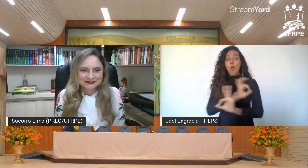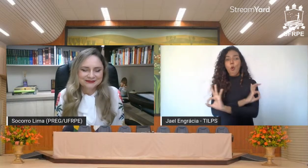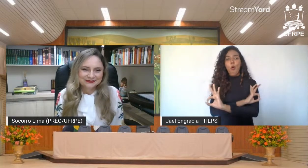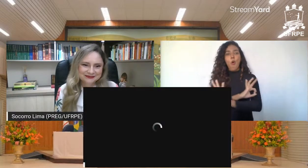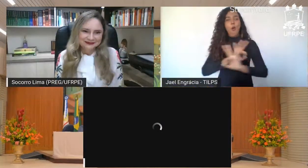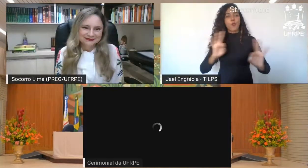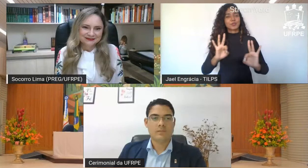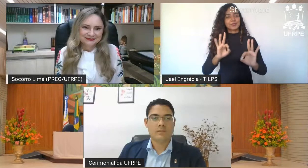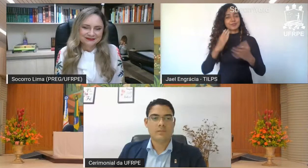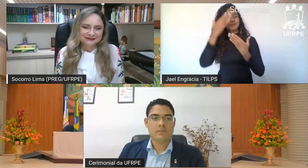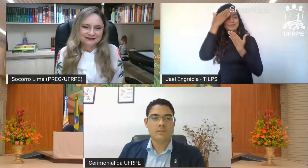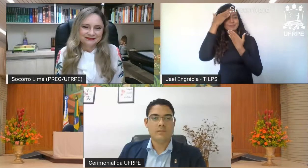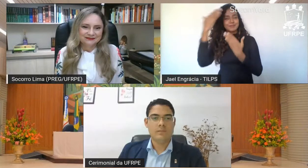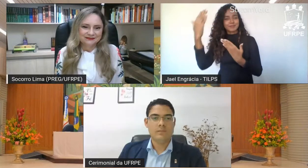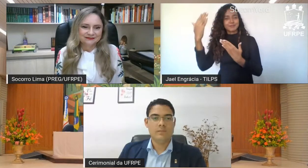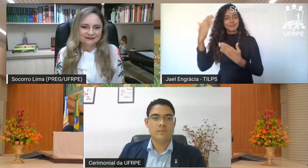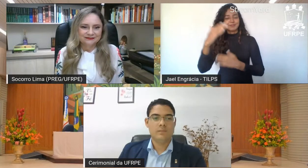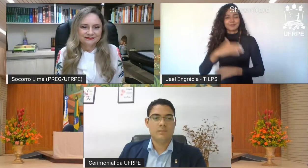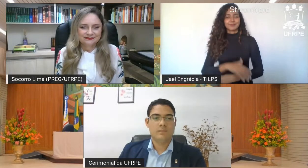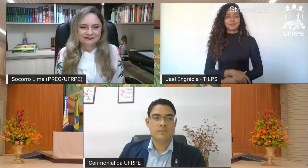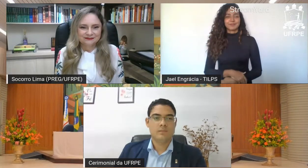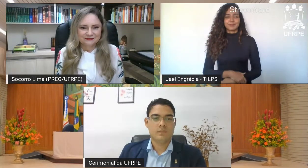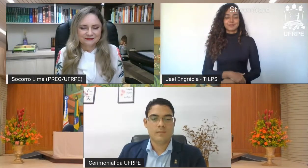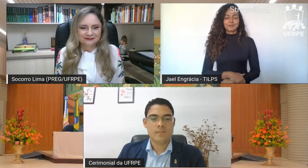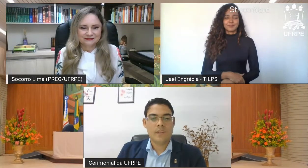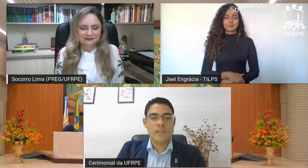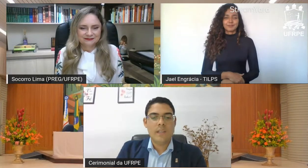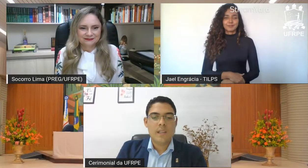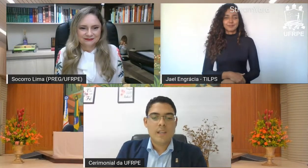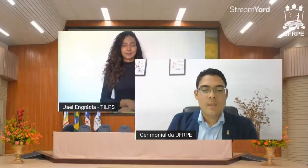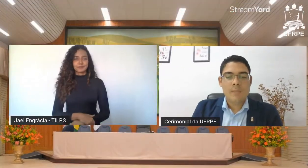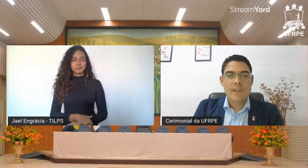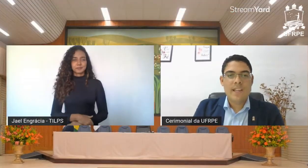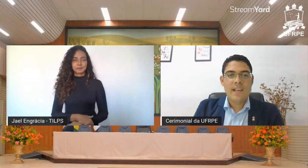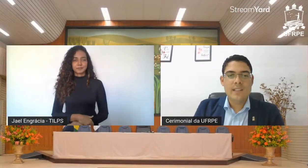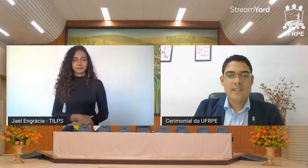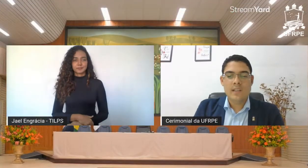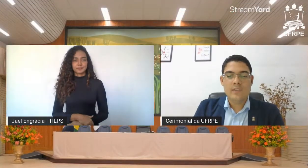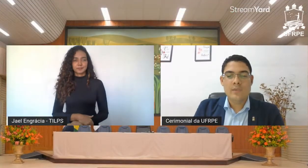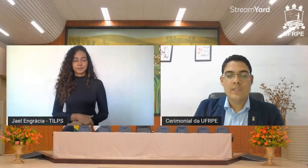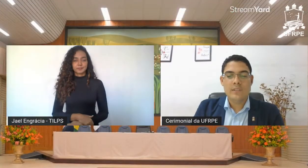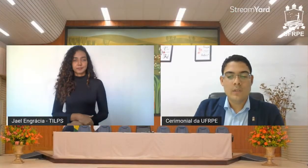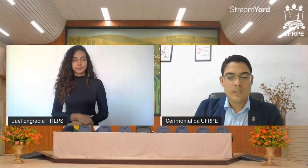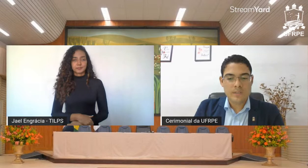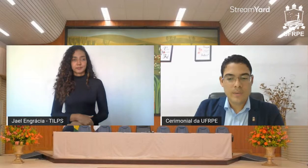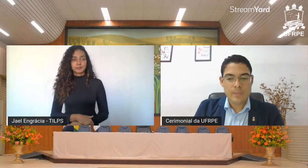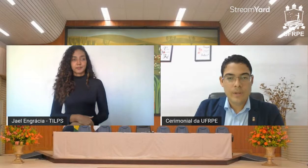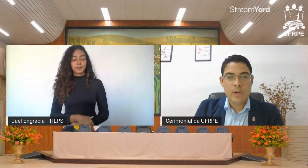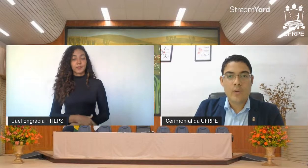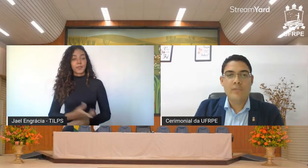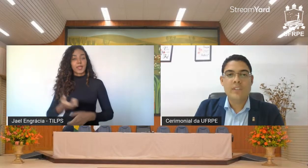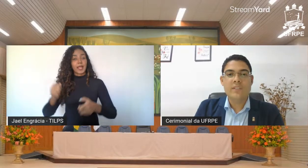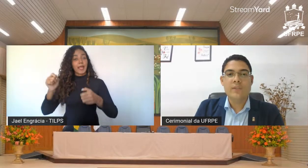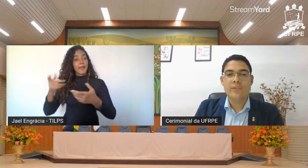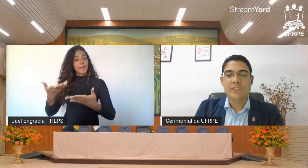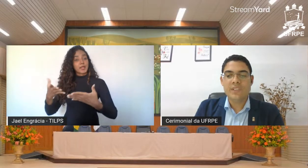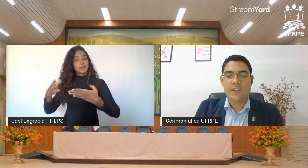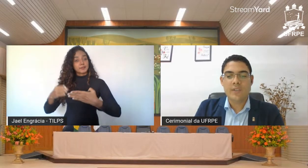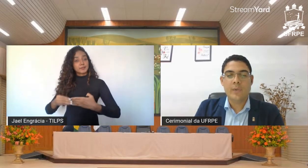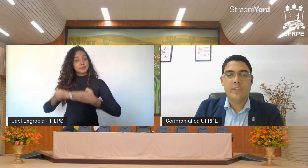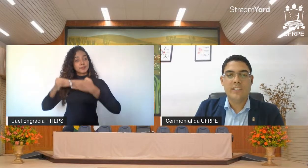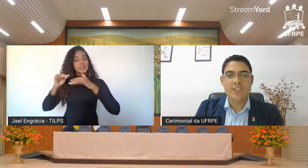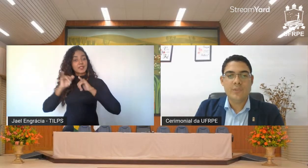obrigada. Para realizar sua saudação, Convida-se